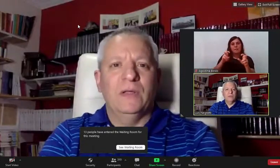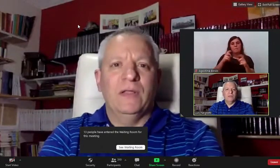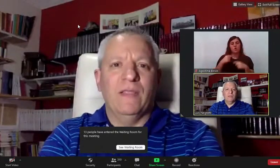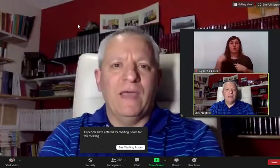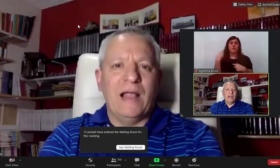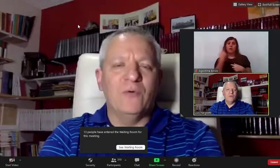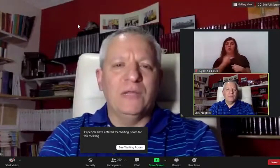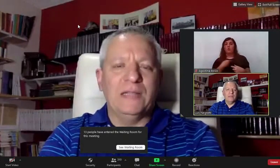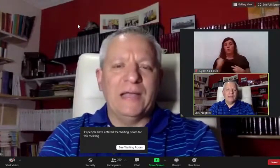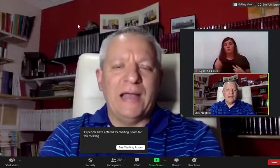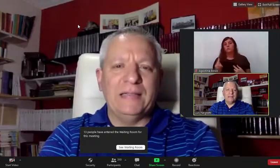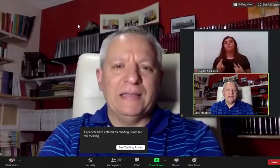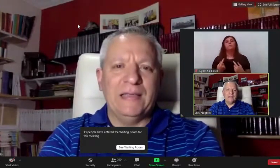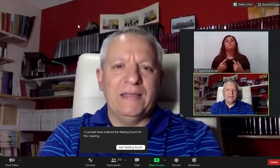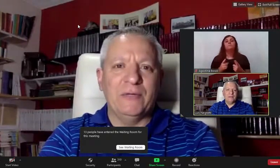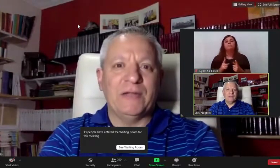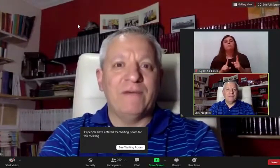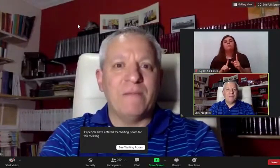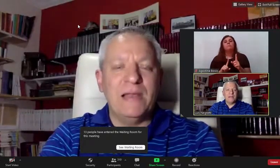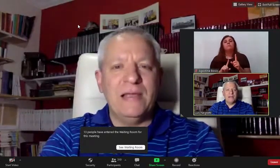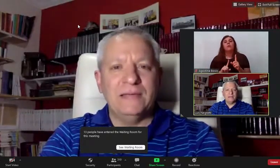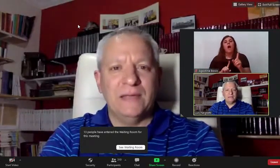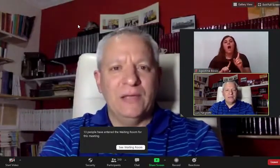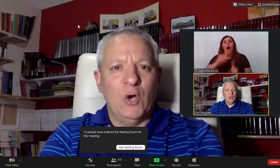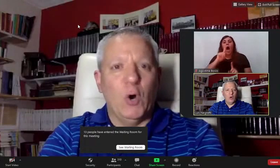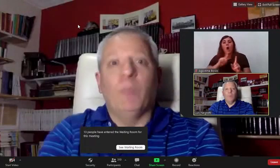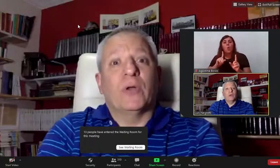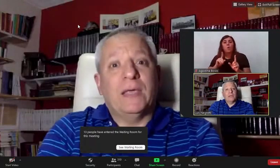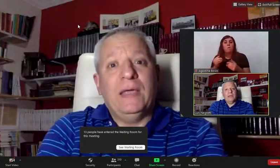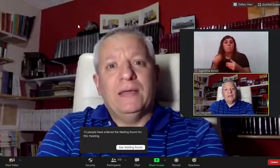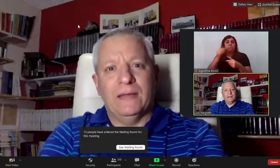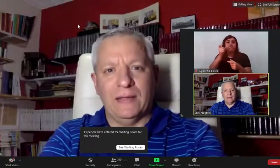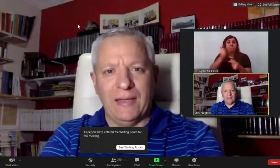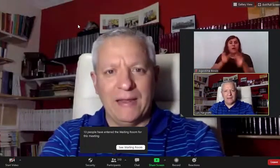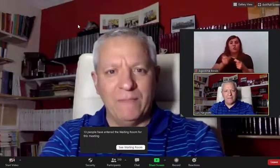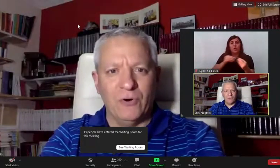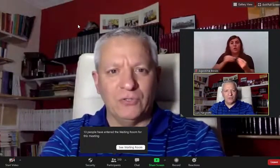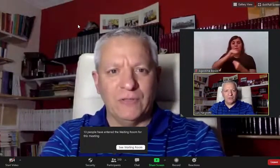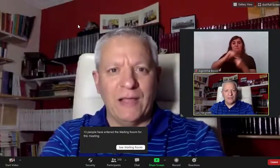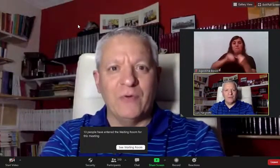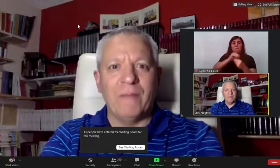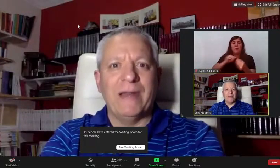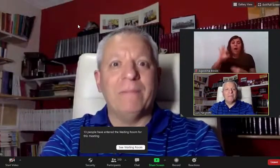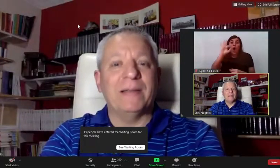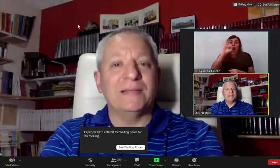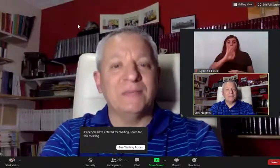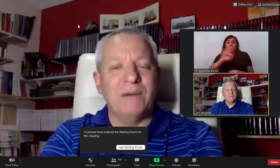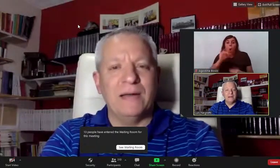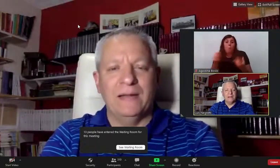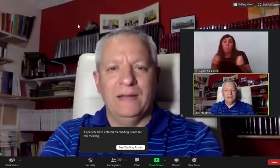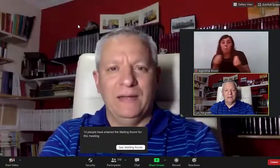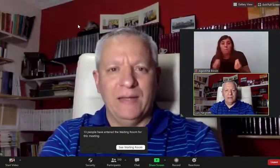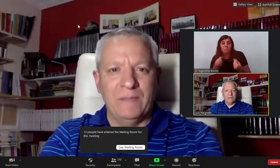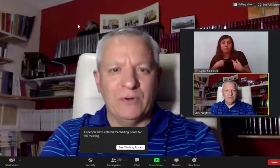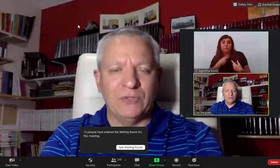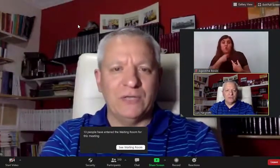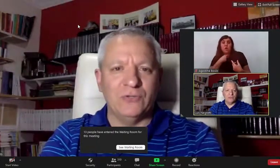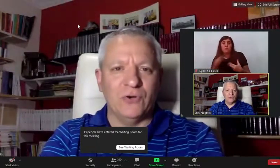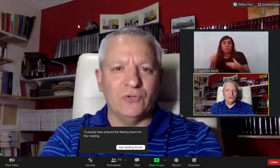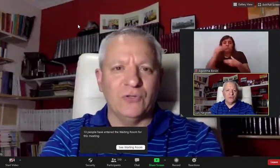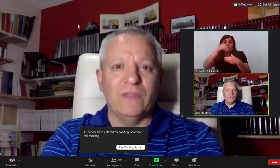mismos, de algún integrante de nuestras familias, o porque queremos de alguna manera participar